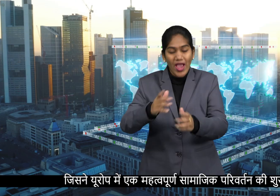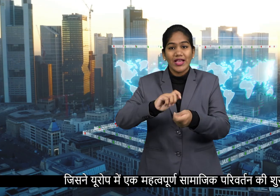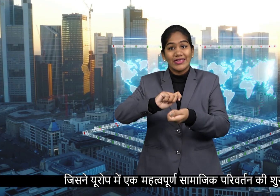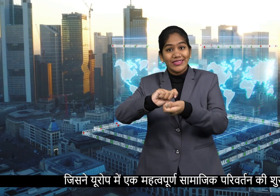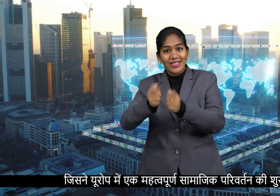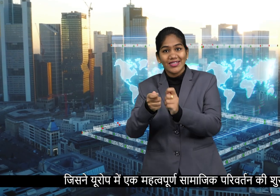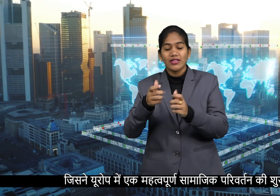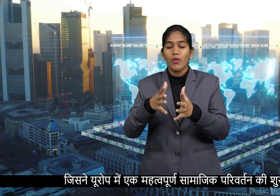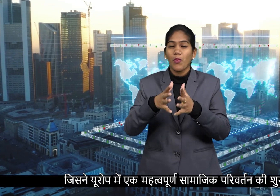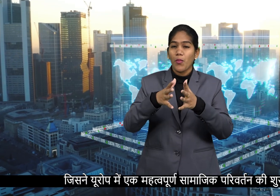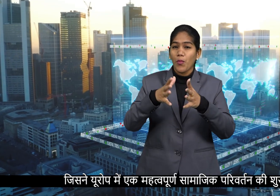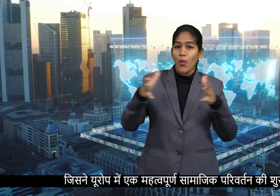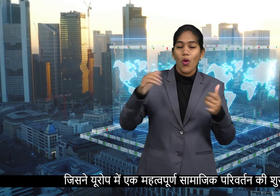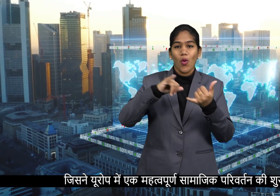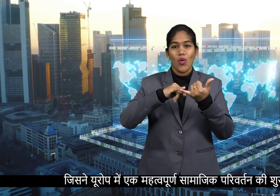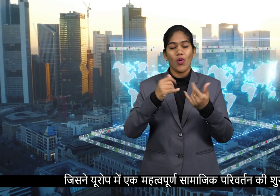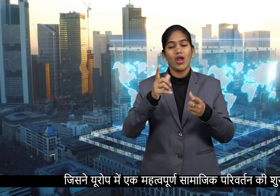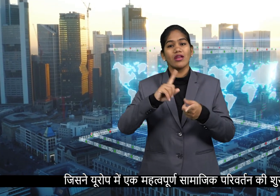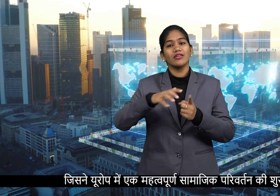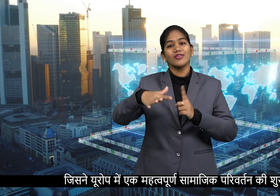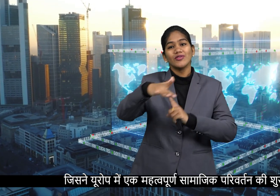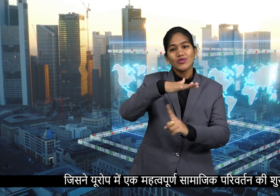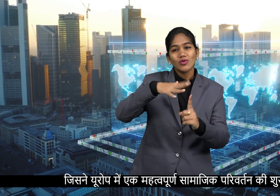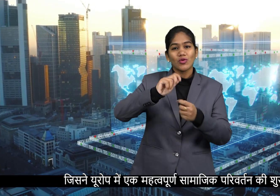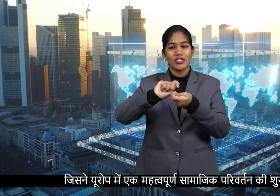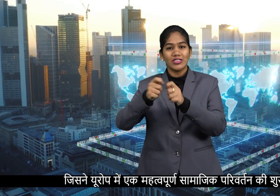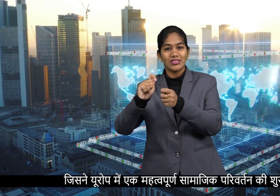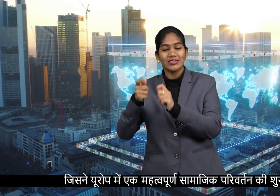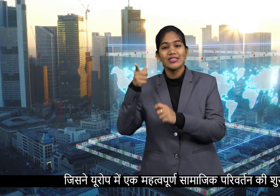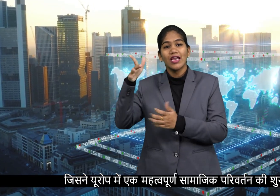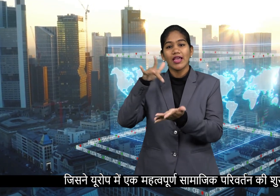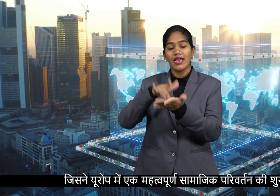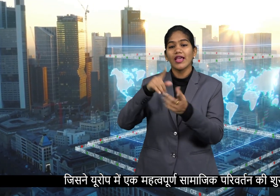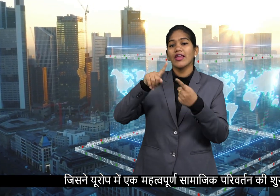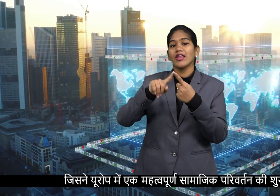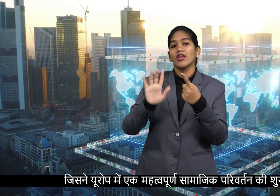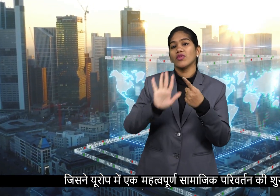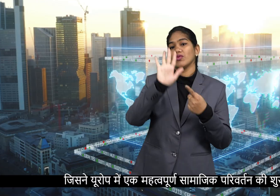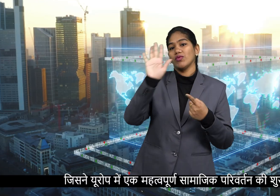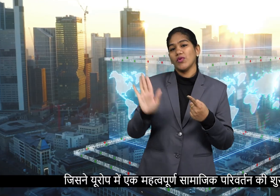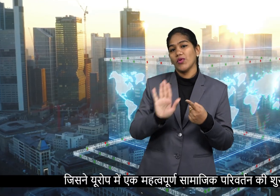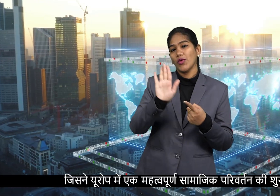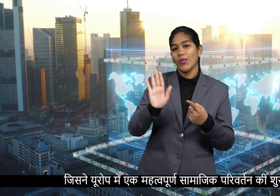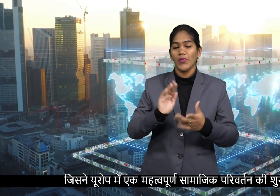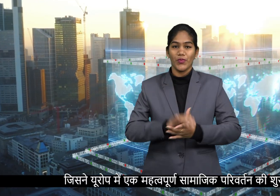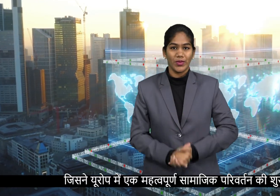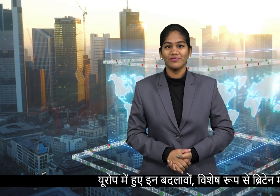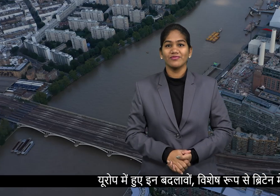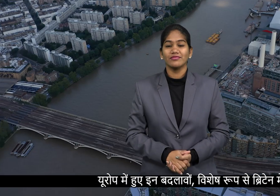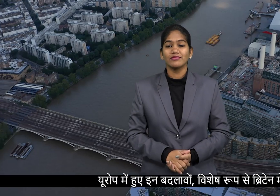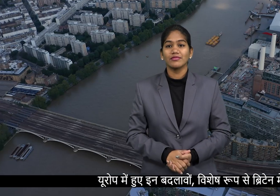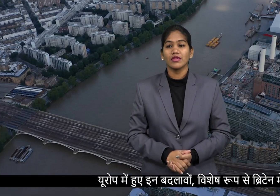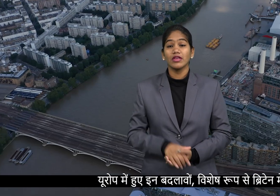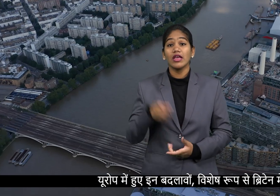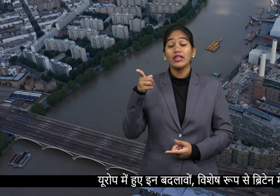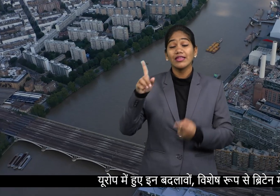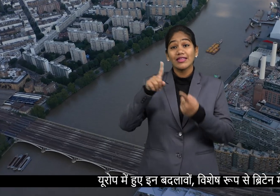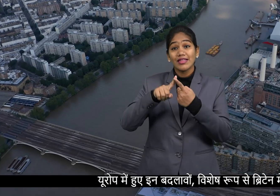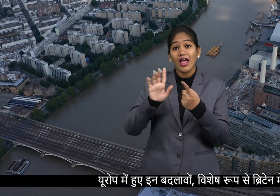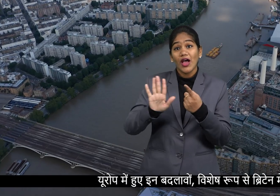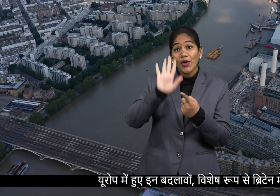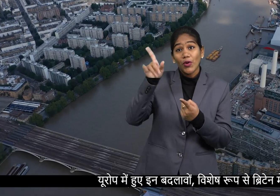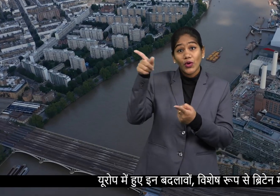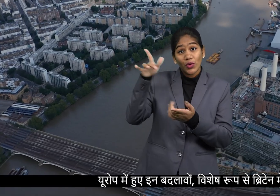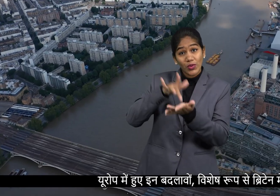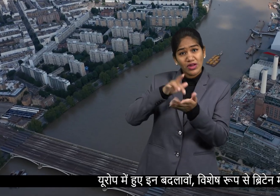में एक महत्वपूर्ण सामाजिक परिवर्तन की शुरुआत की। यूरोप में